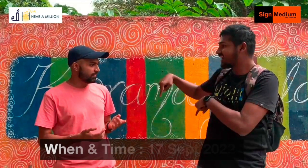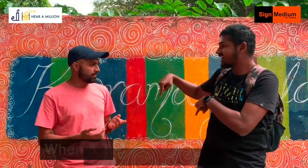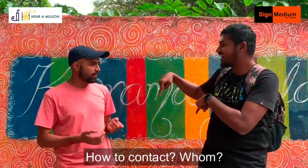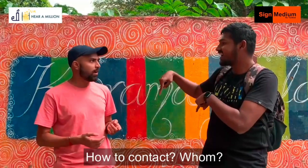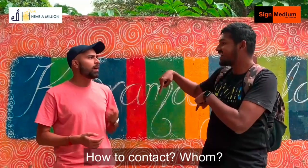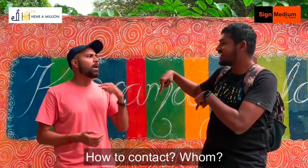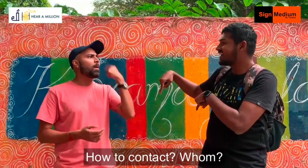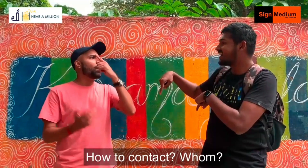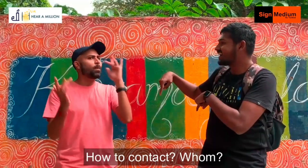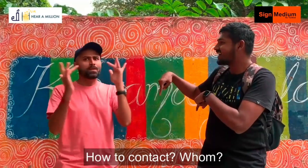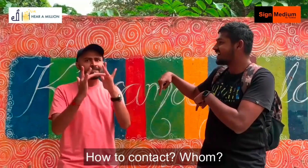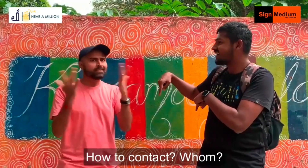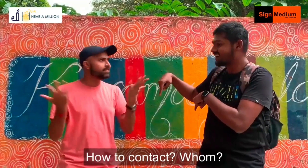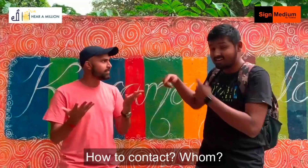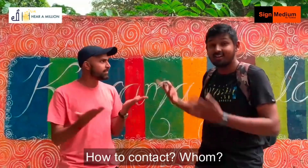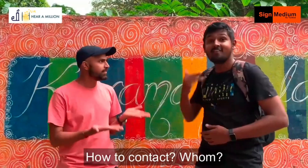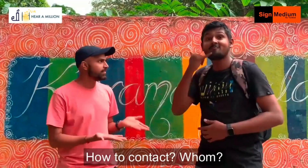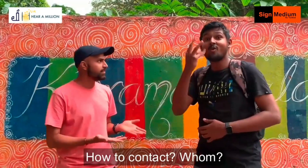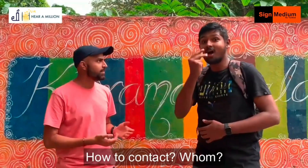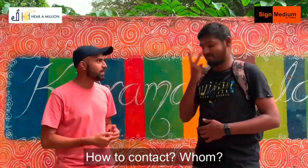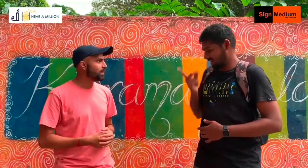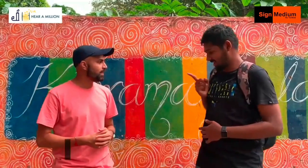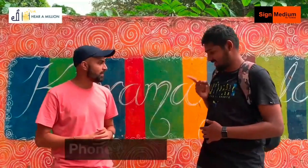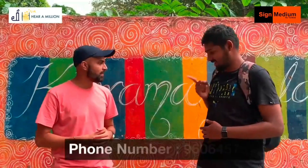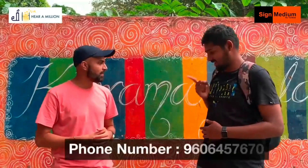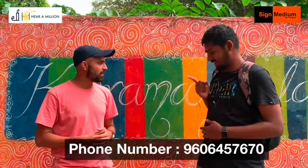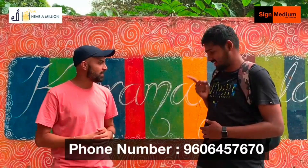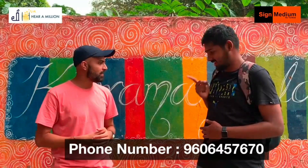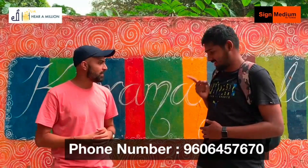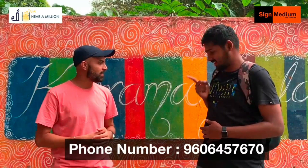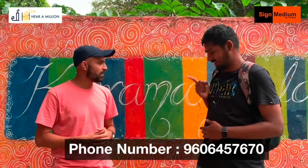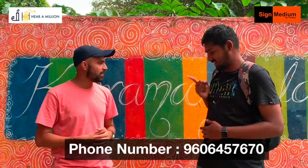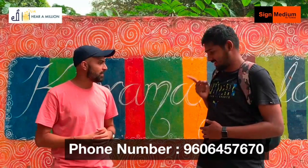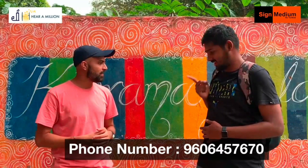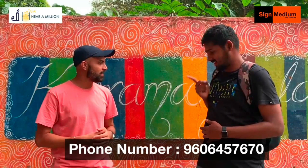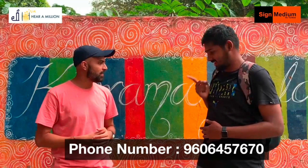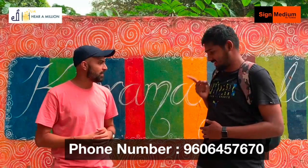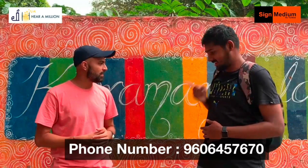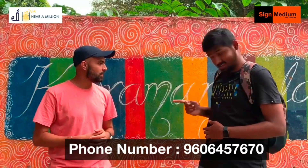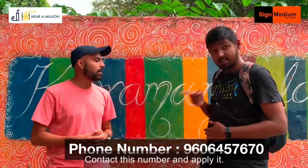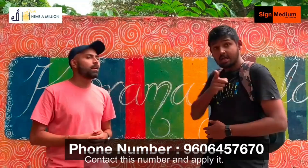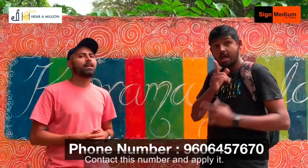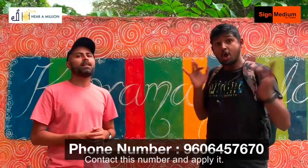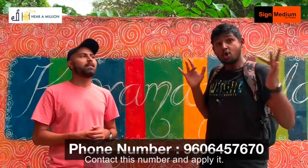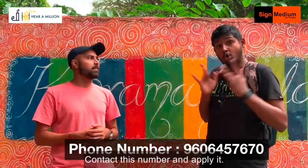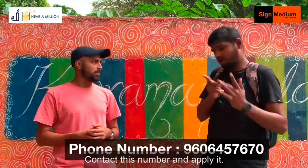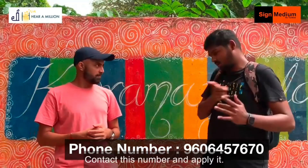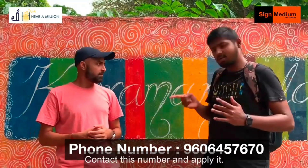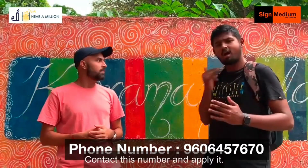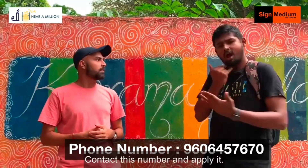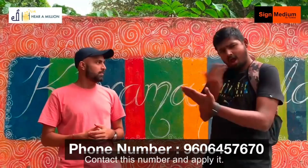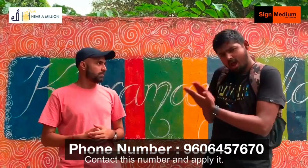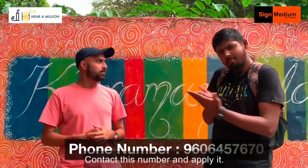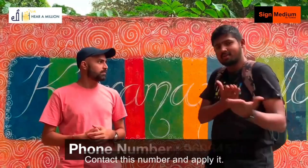9:00 बजे और किस से बात करनी है इस नंबर पर 96457 6 7 0